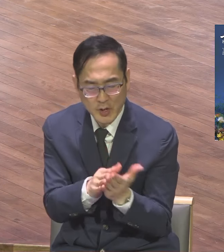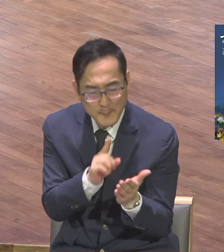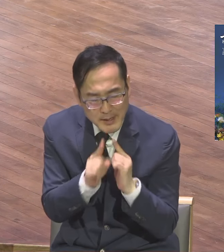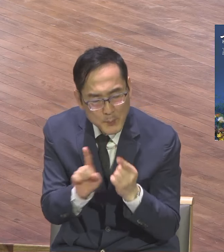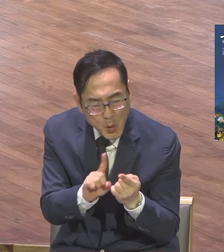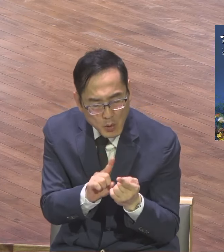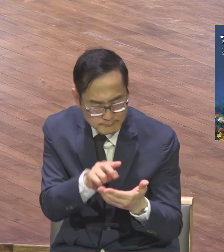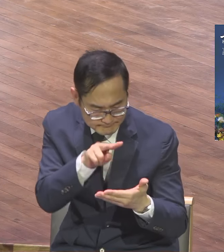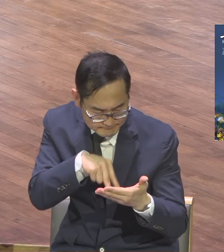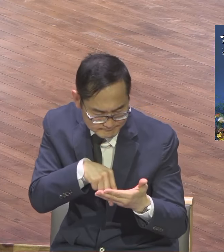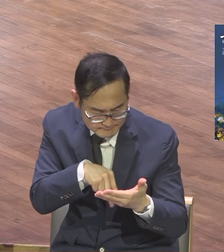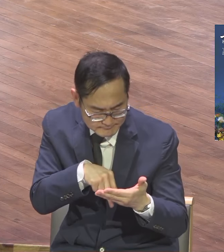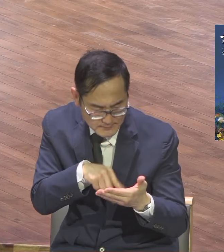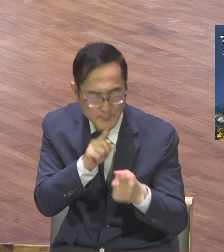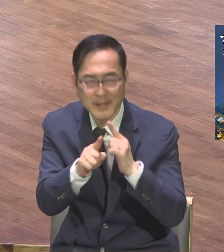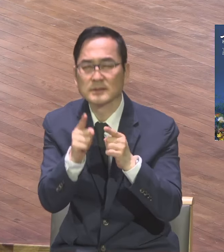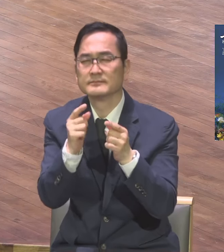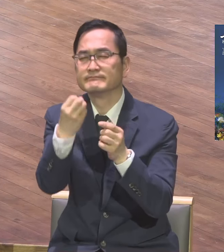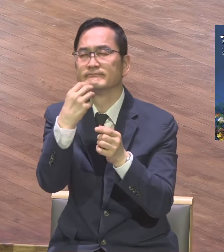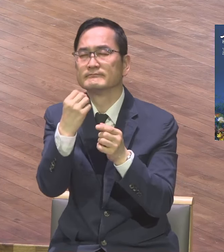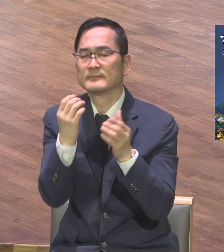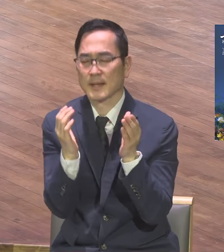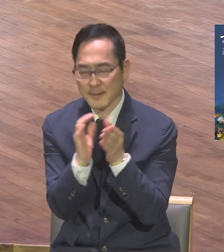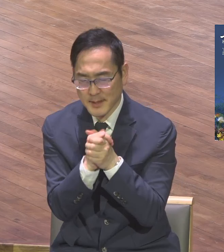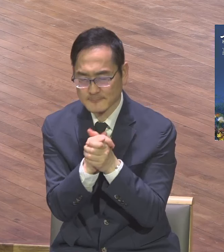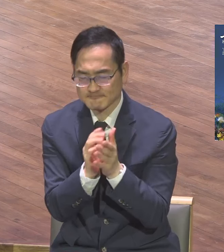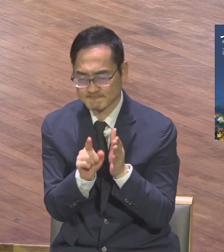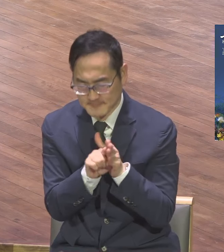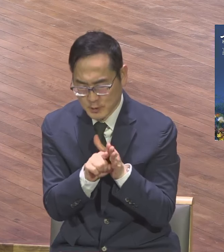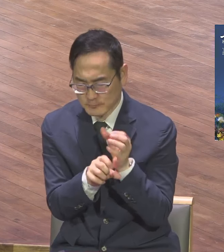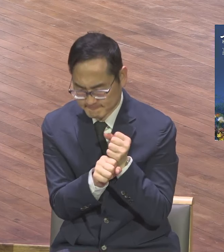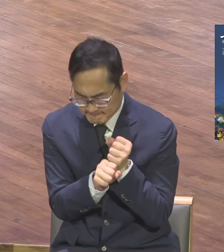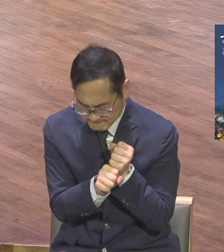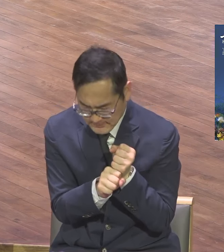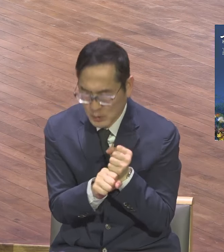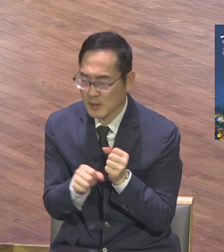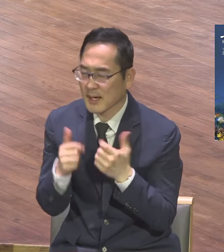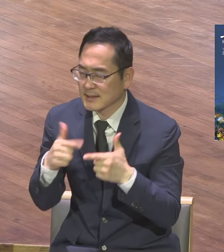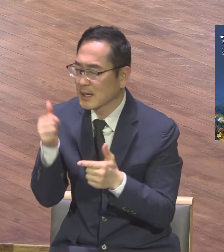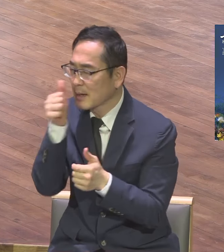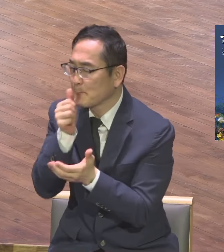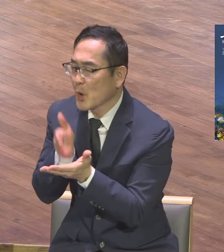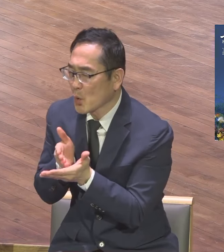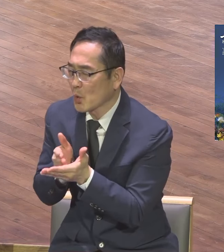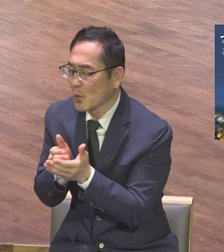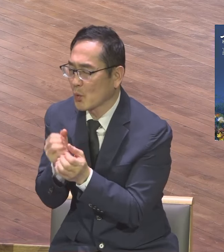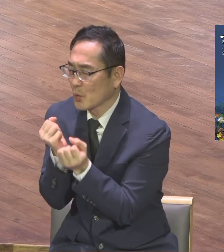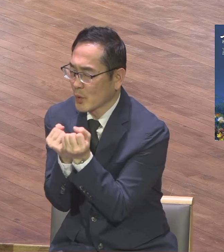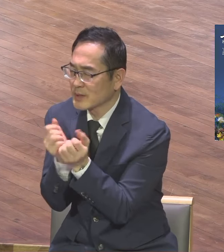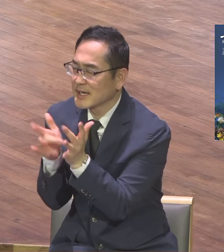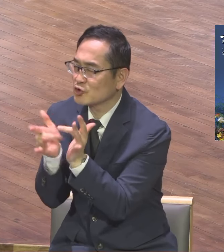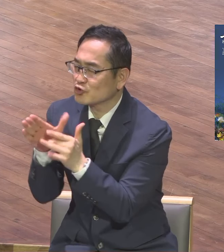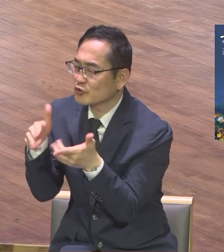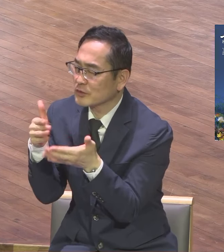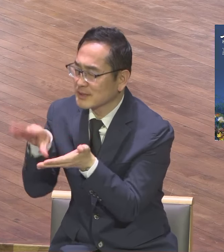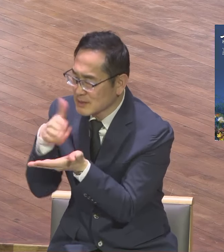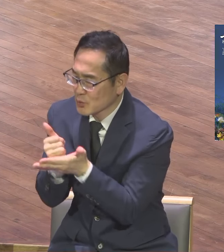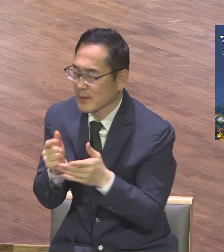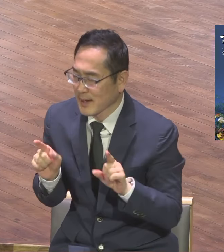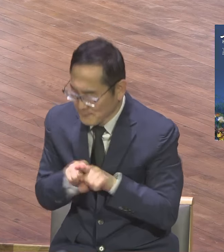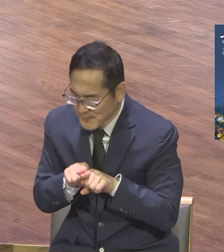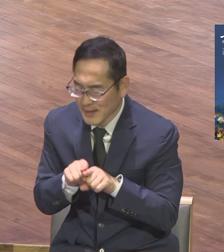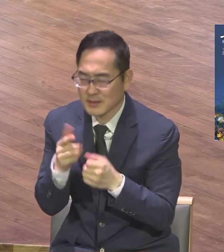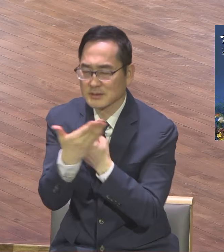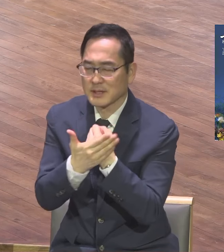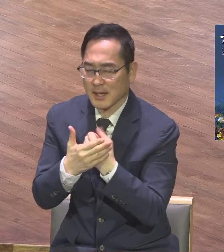은혜 안에는 인생을 살게 하여 주옵시고 나를 대신해서 언제나 대변하시고 변화하시는 예수 그리스도와 함께